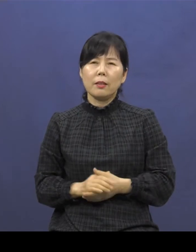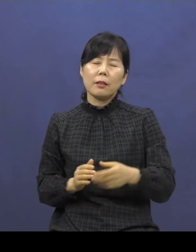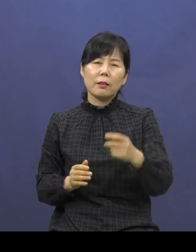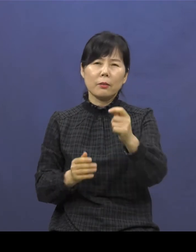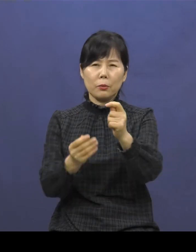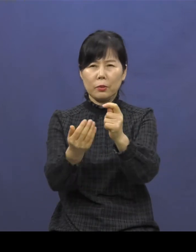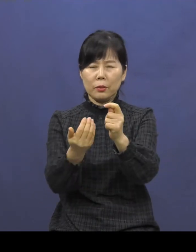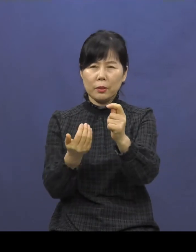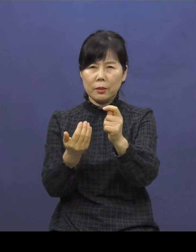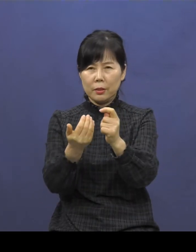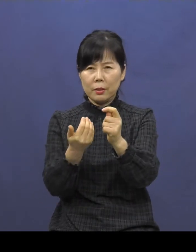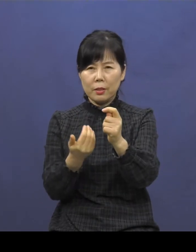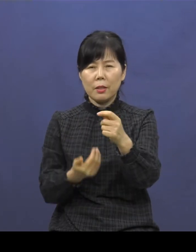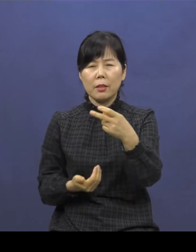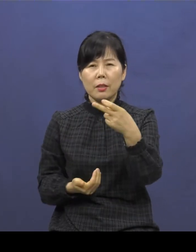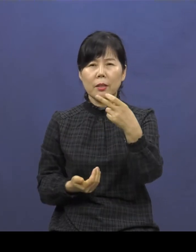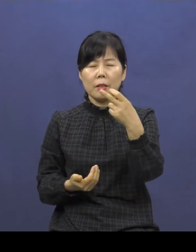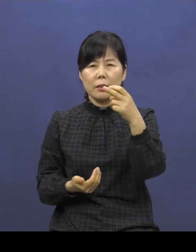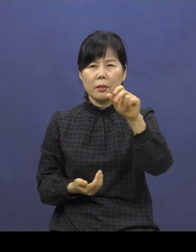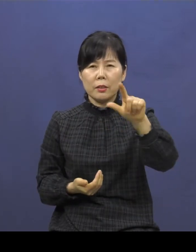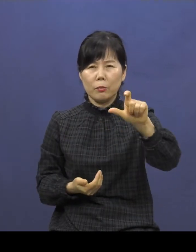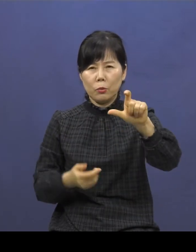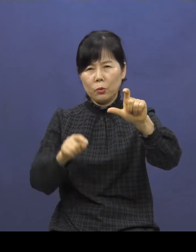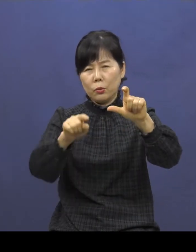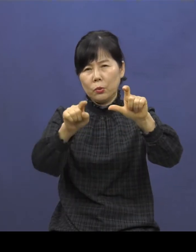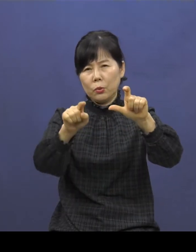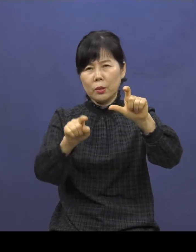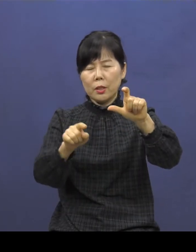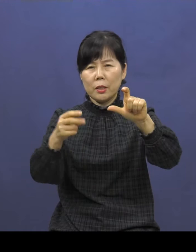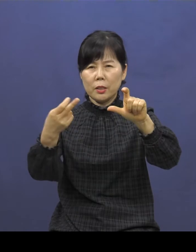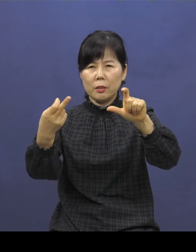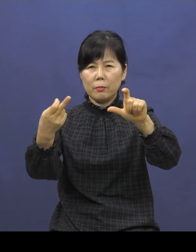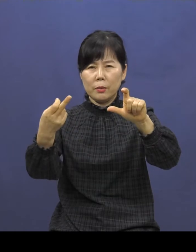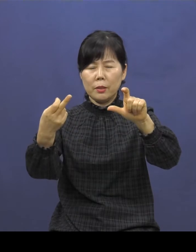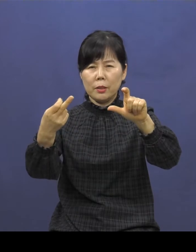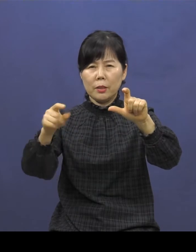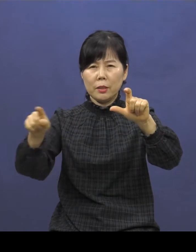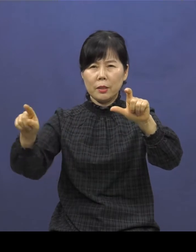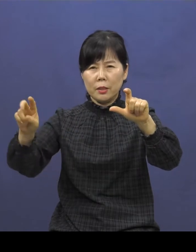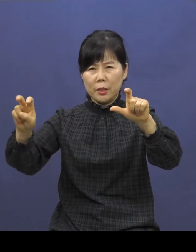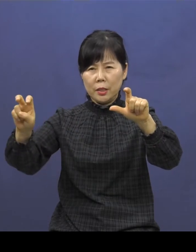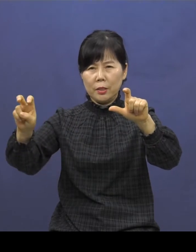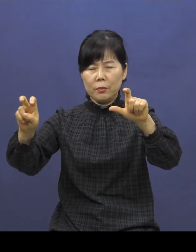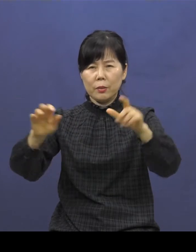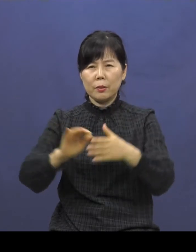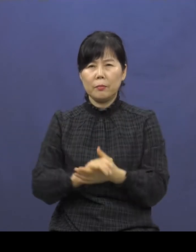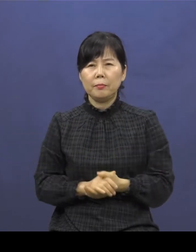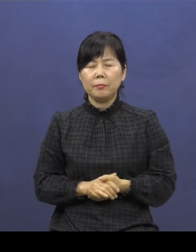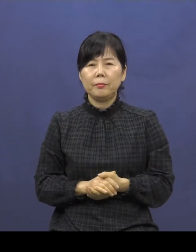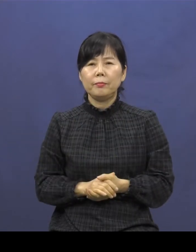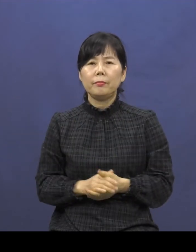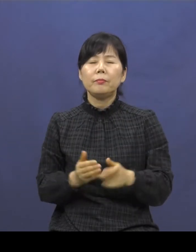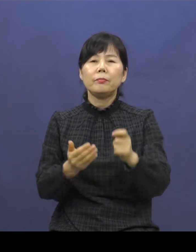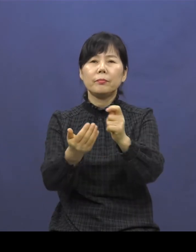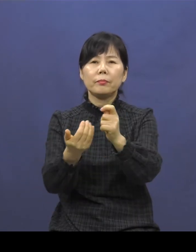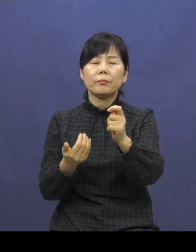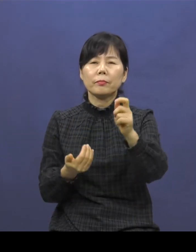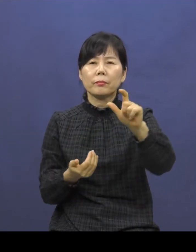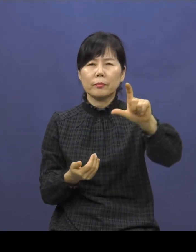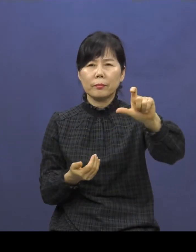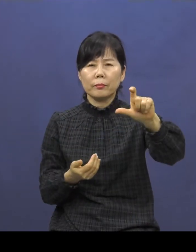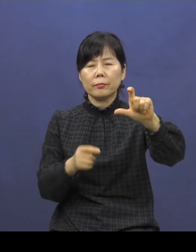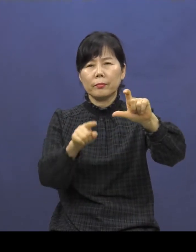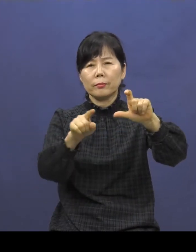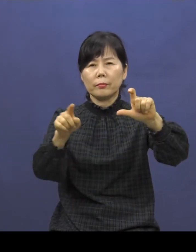고린도전서 15장 12절로 20절까지 말씀입니다. 고린도전서 15장 12절로 20절까지